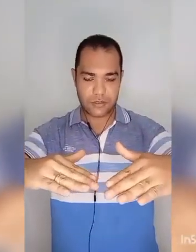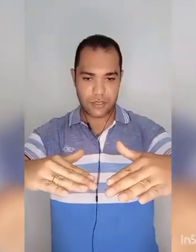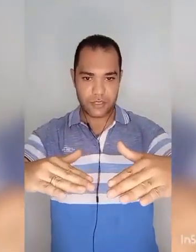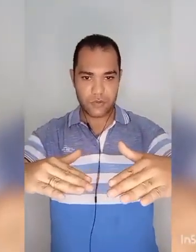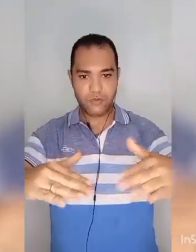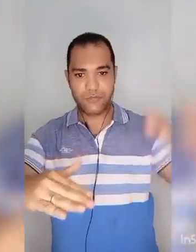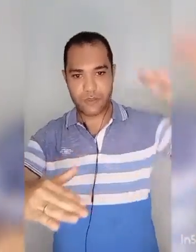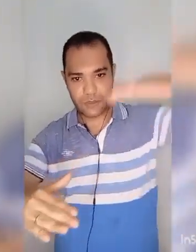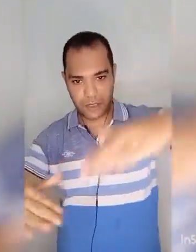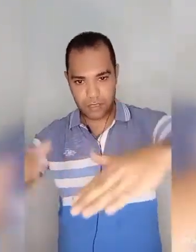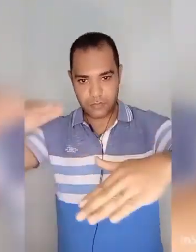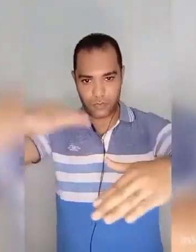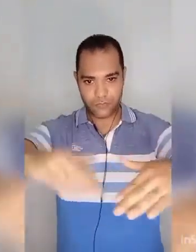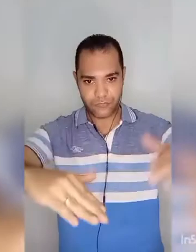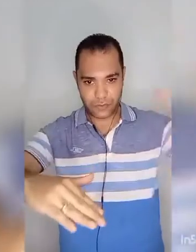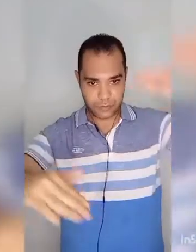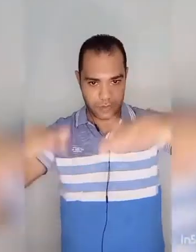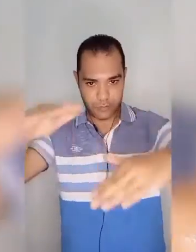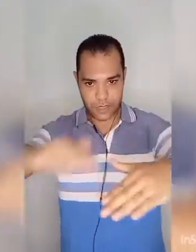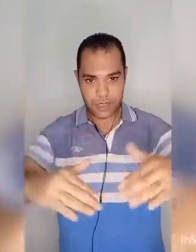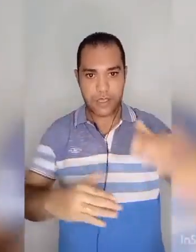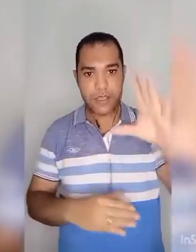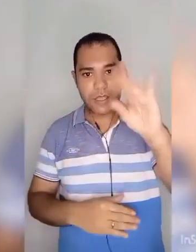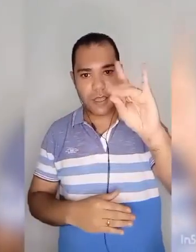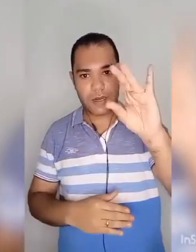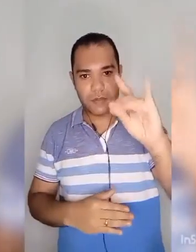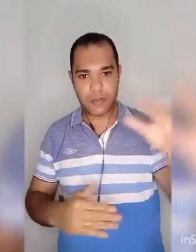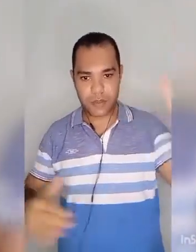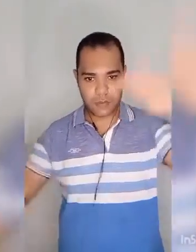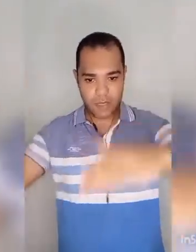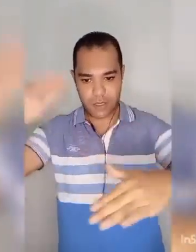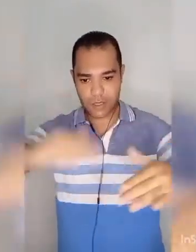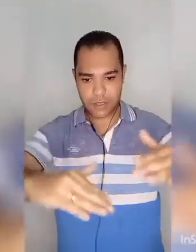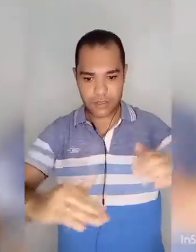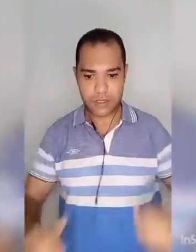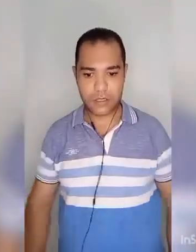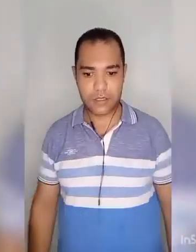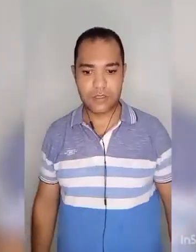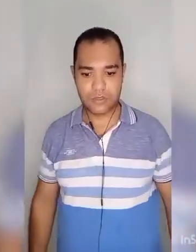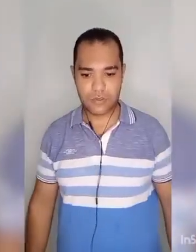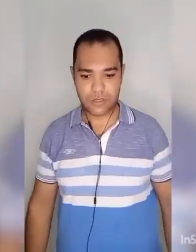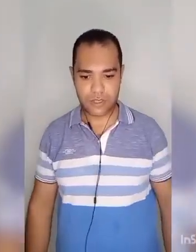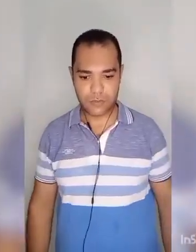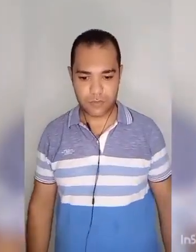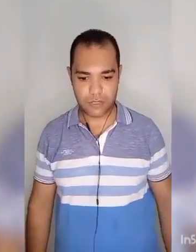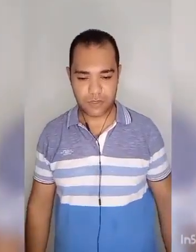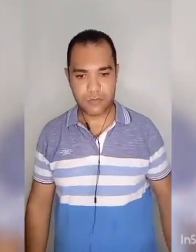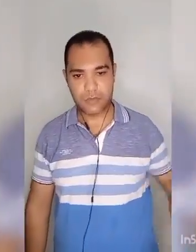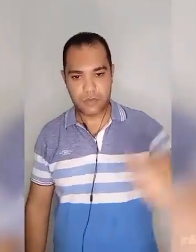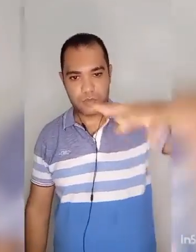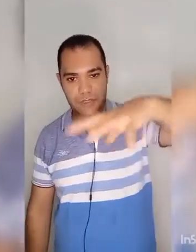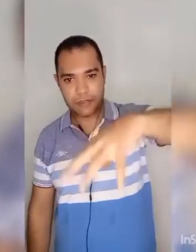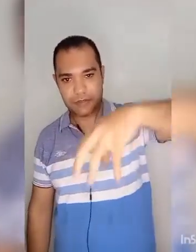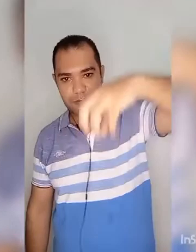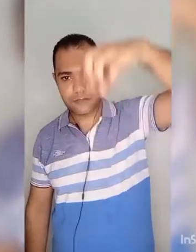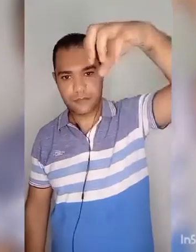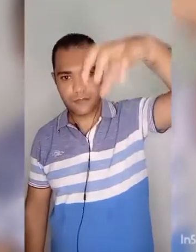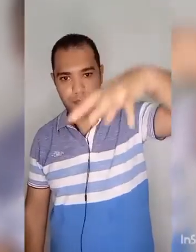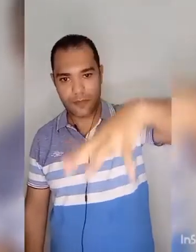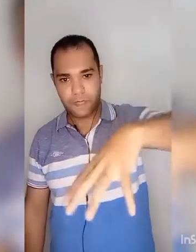احنا بنعوم فيه، كأننا بنعوم فيه، يبقى البحر. كلب البحر ده شوارد كلب البحر. طيب صبيت،